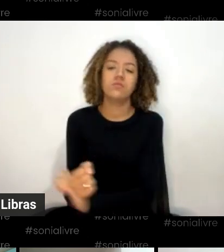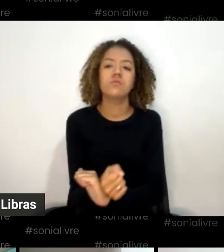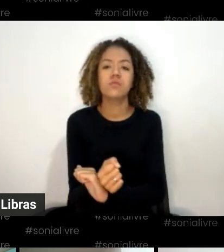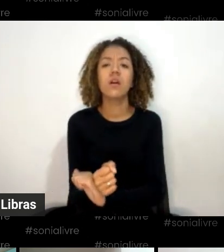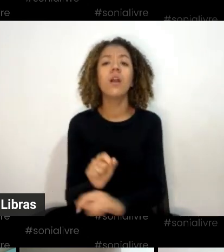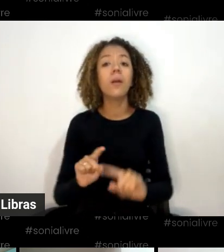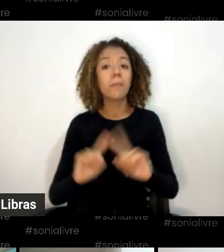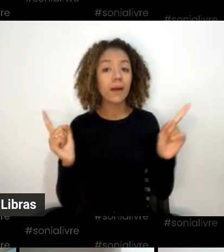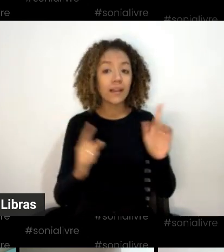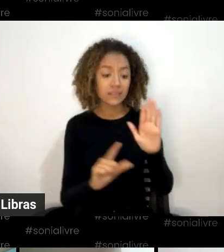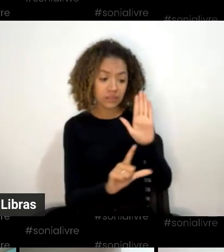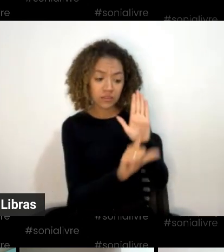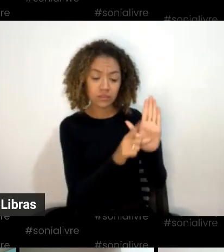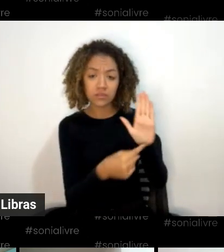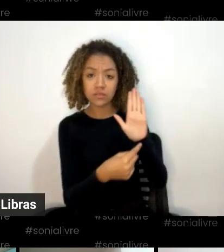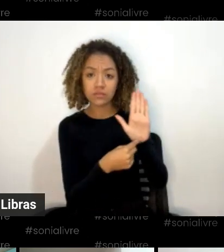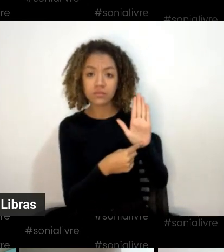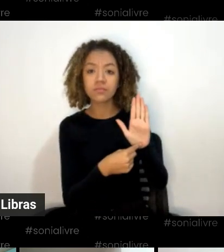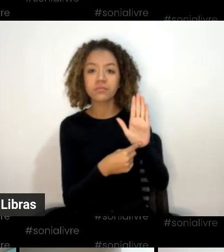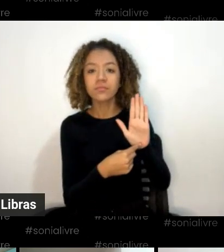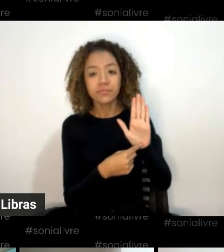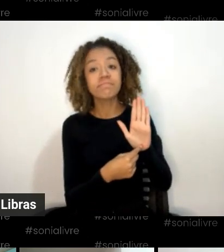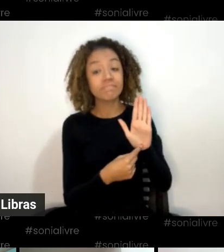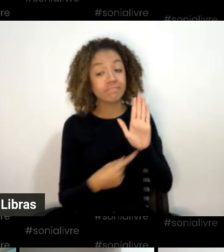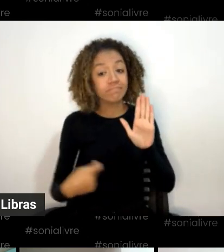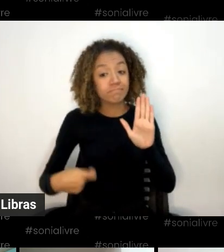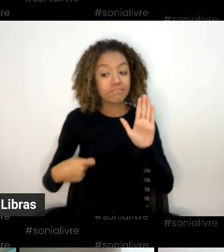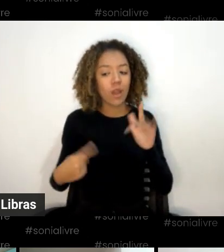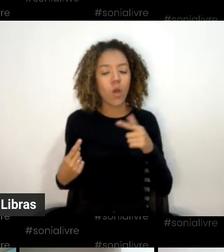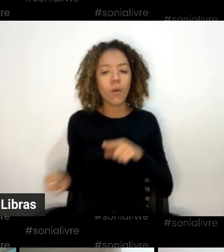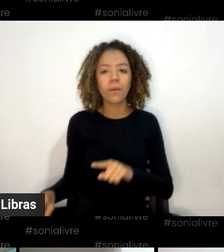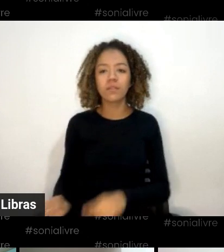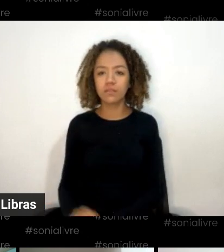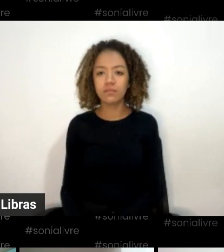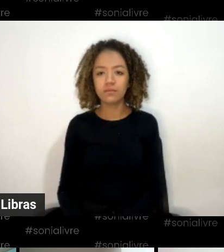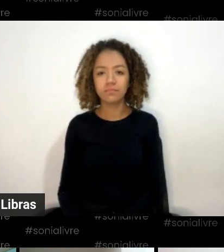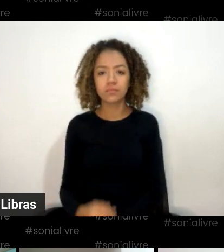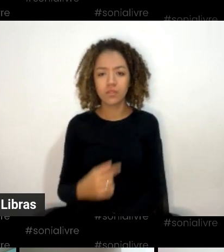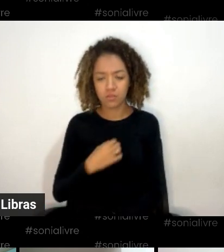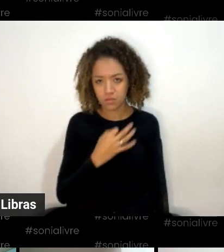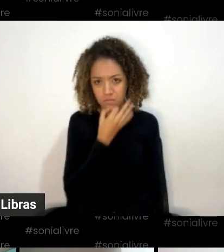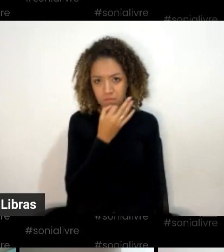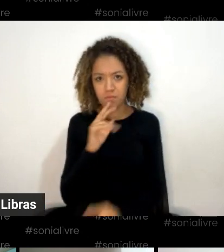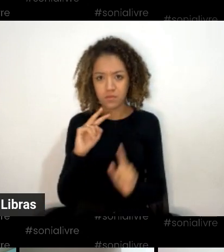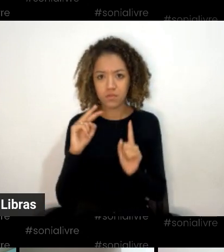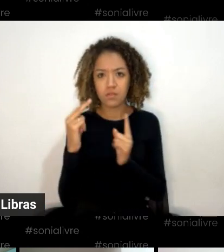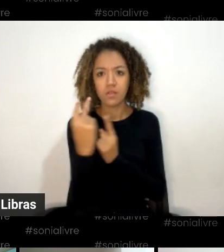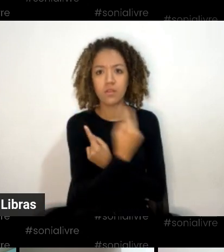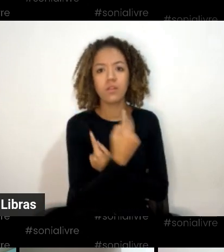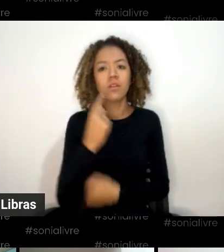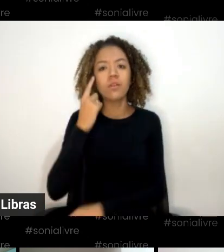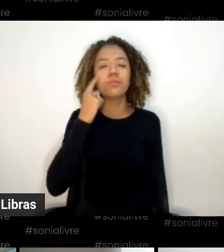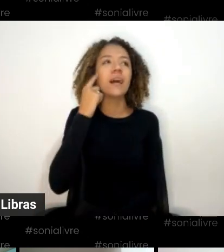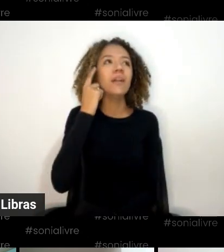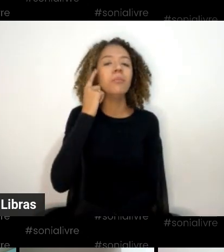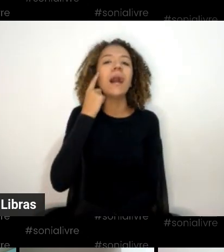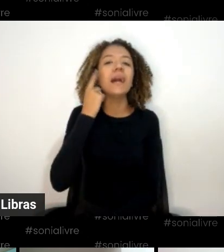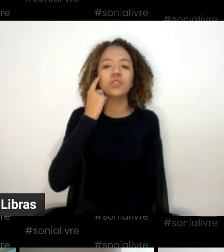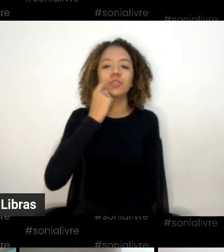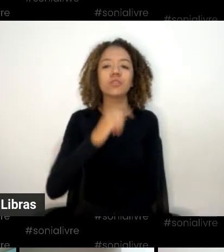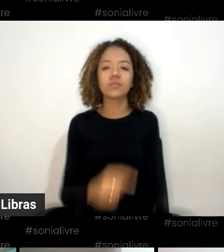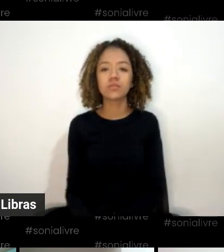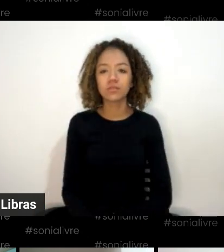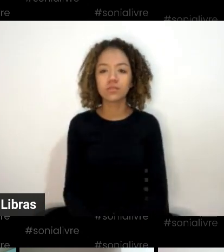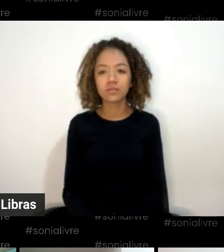a residência é inviolável. Bem, a minha visão de residência inviolável é, por exemplo, a família